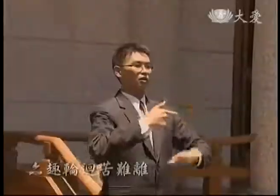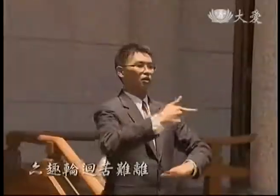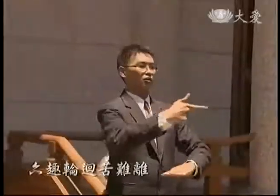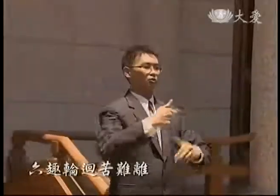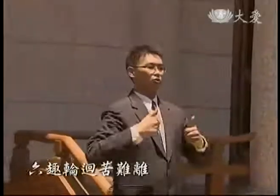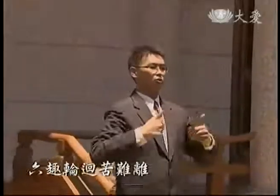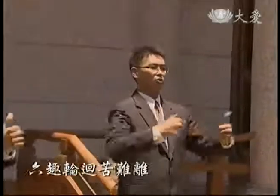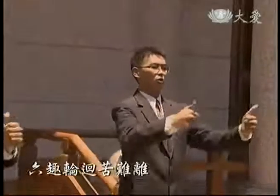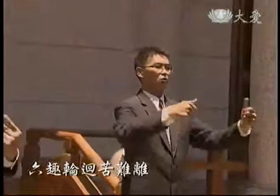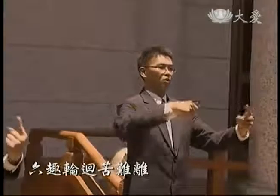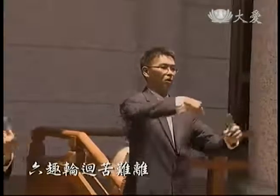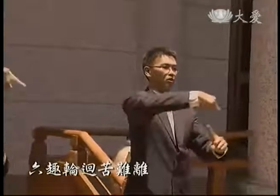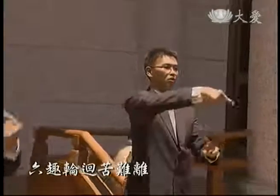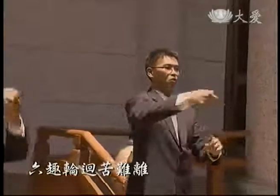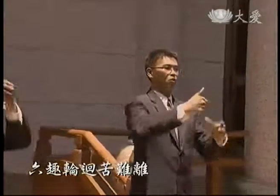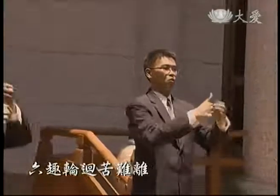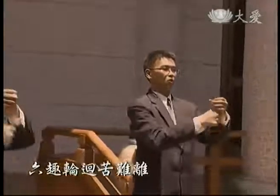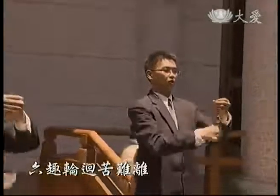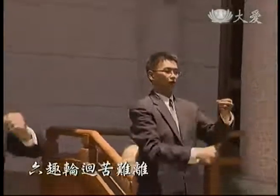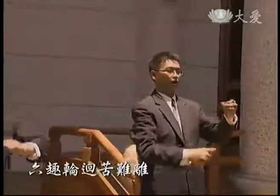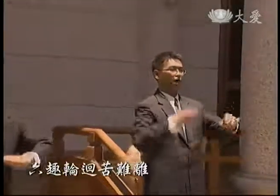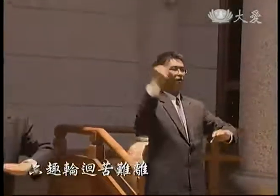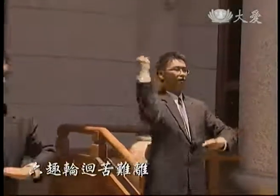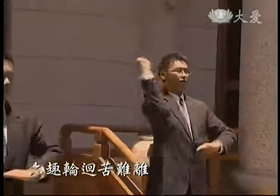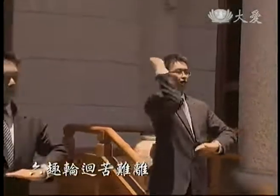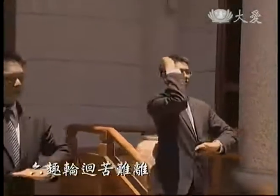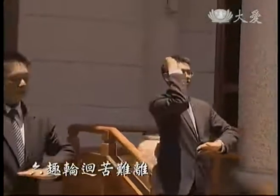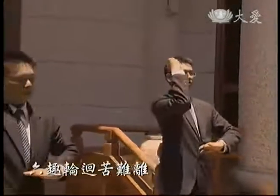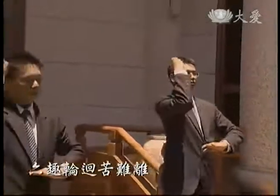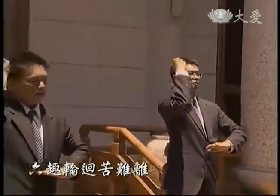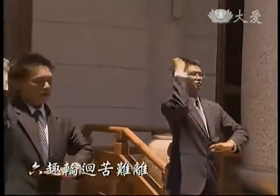六趣轮回苦难离。